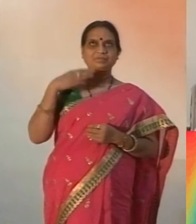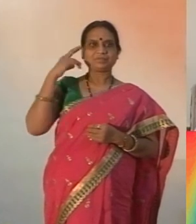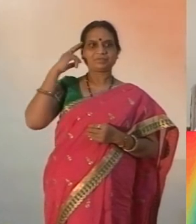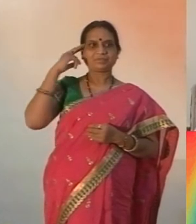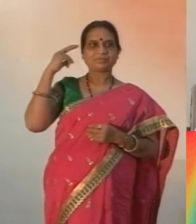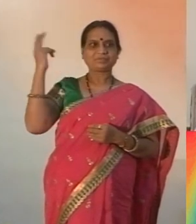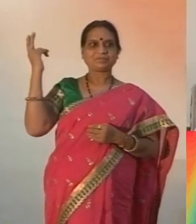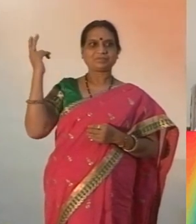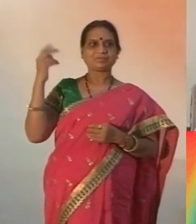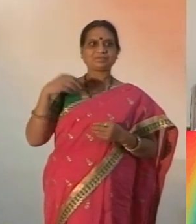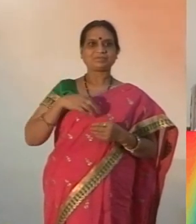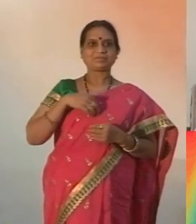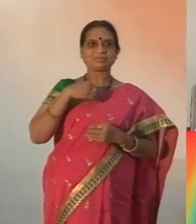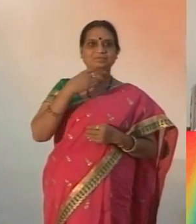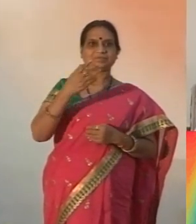और दिल